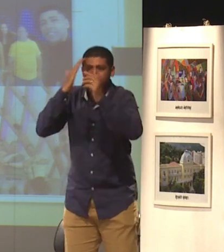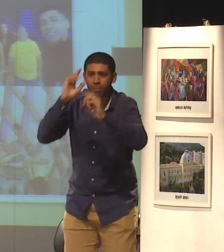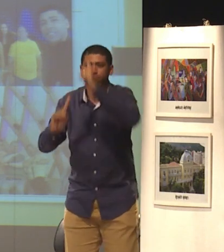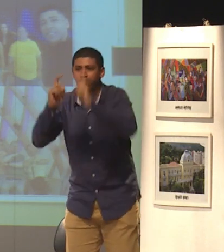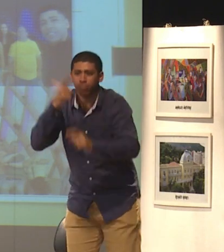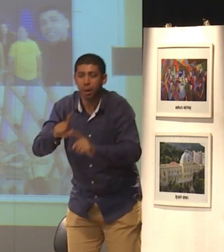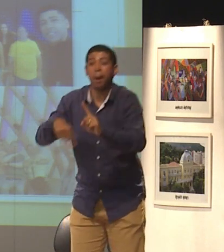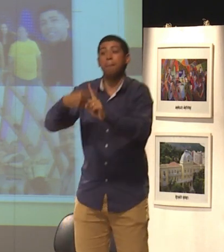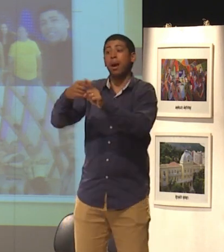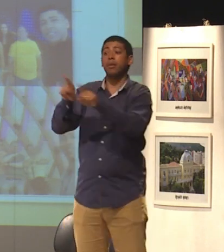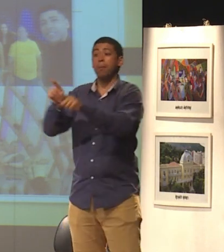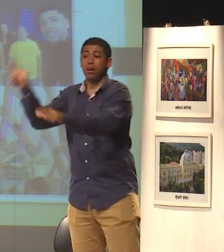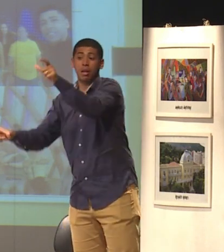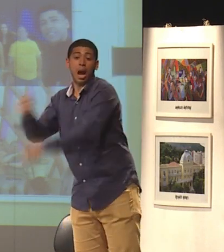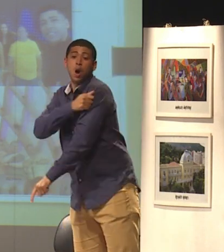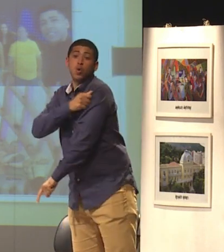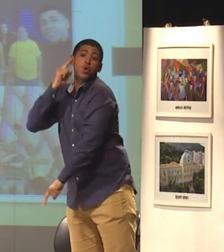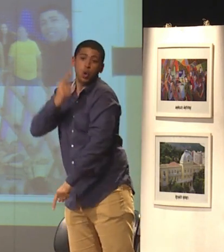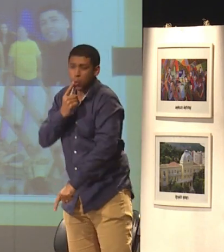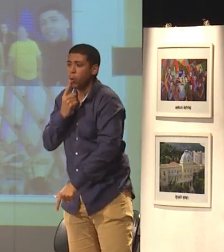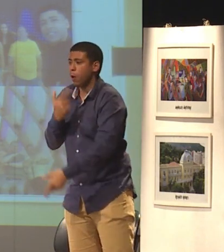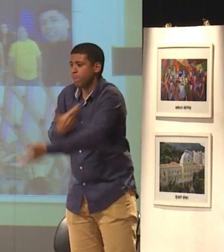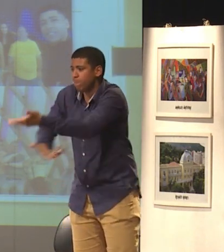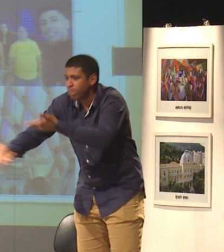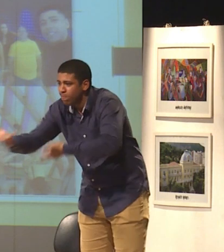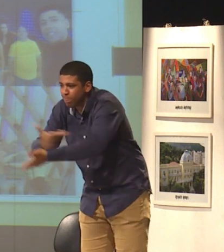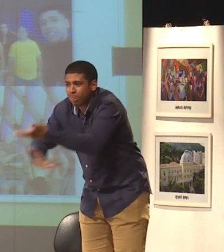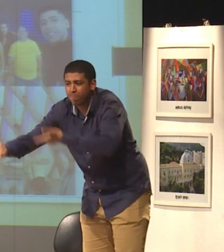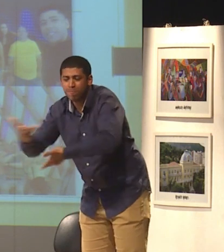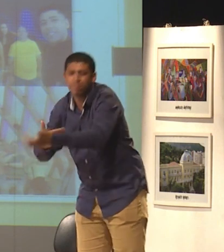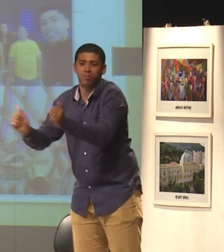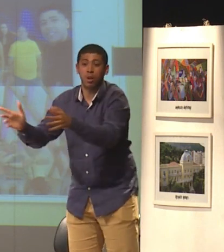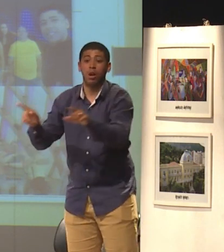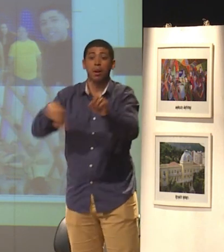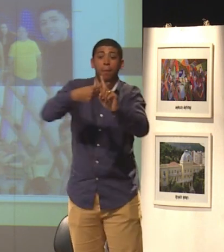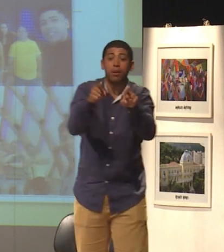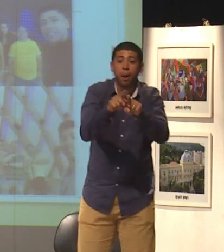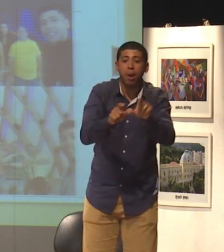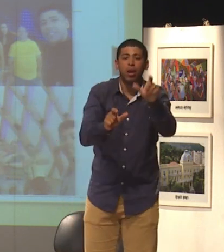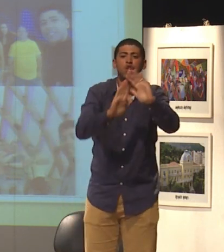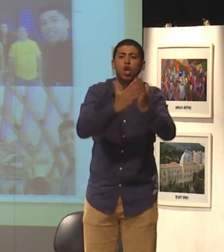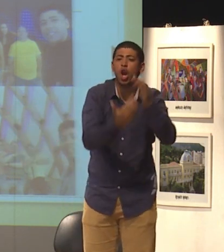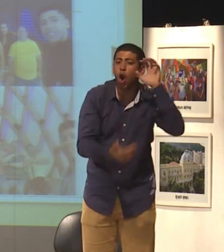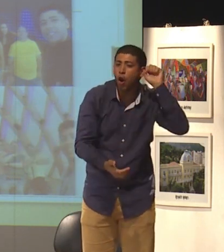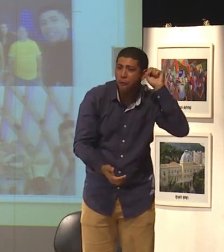ia mostrando, ia conseguindo o entendimento com elas através de gestualização. Então, surdos também, alunos surdos também que vinham